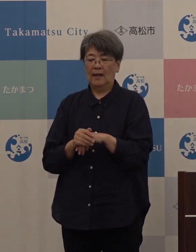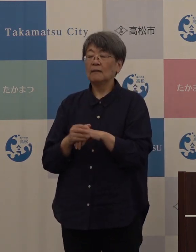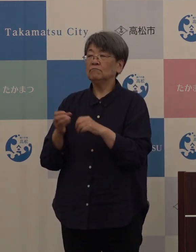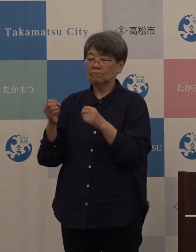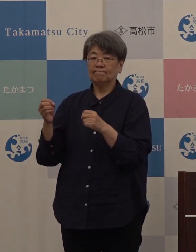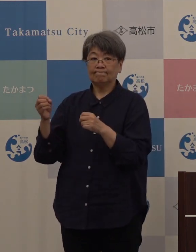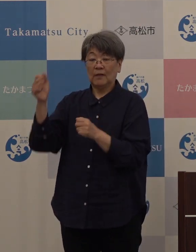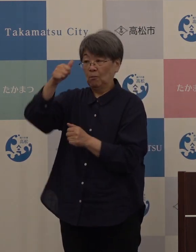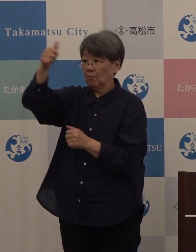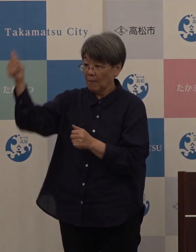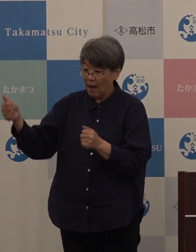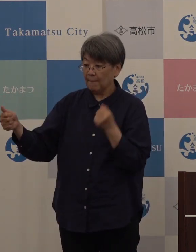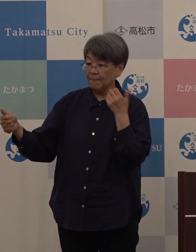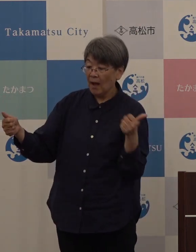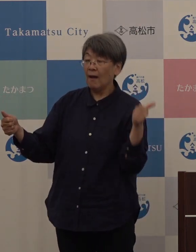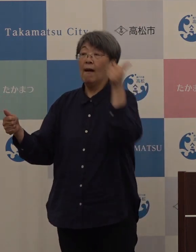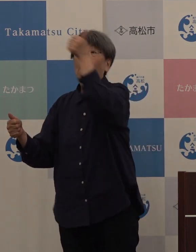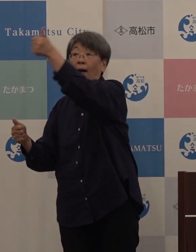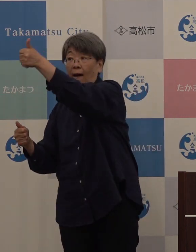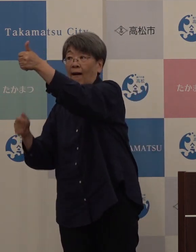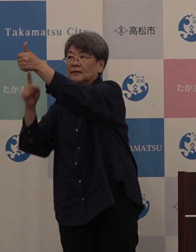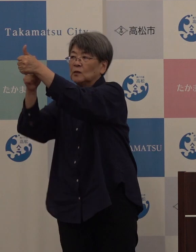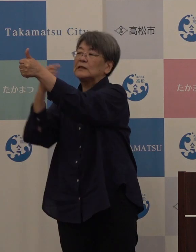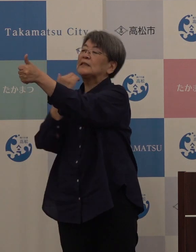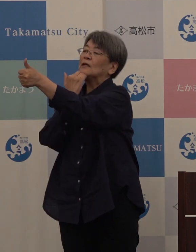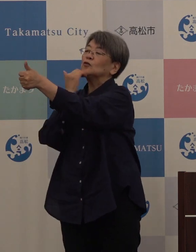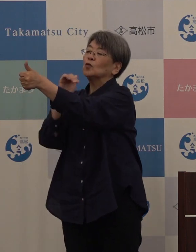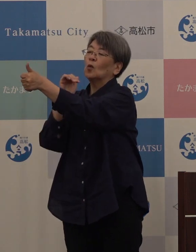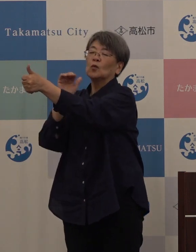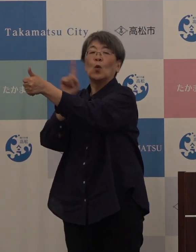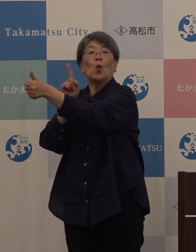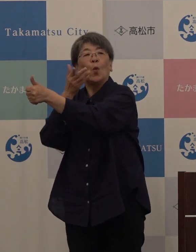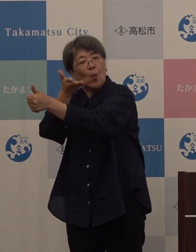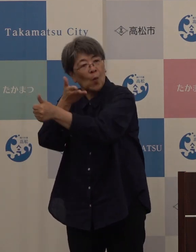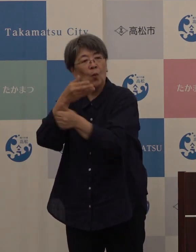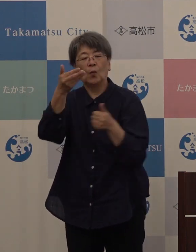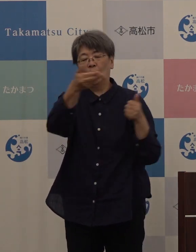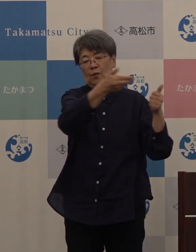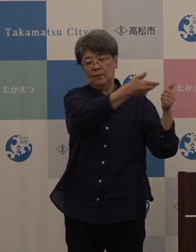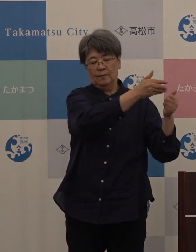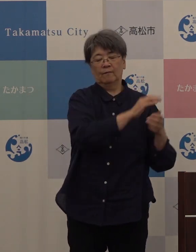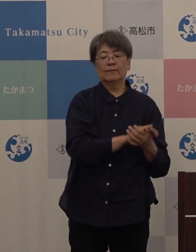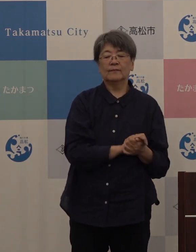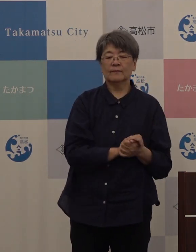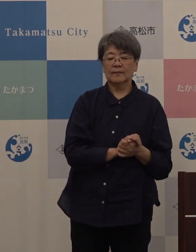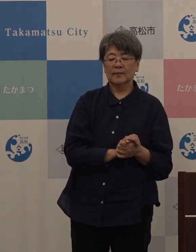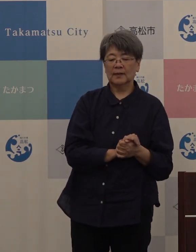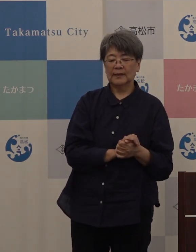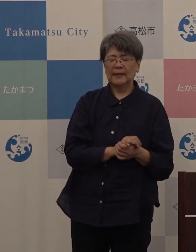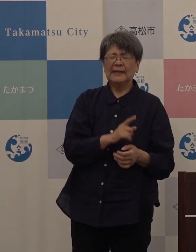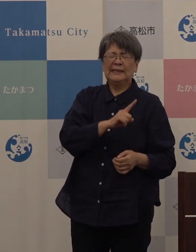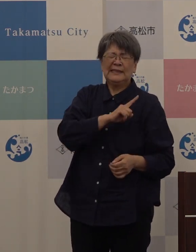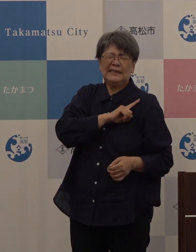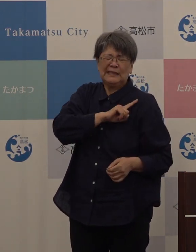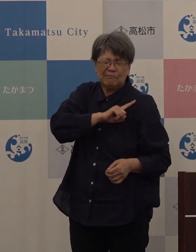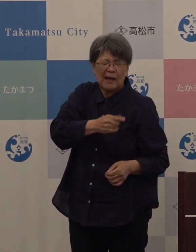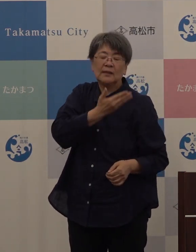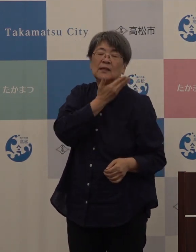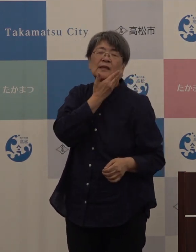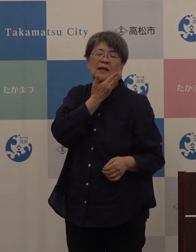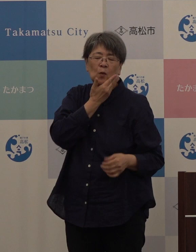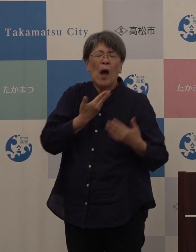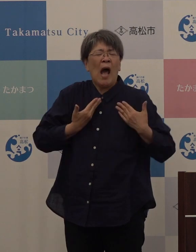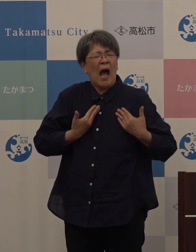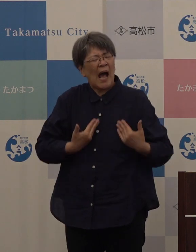ることなどがあれば伺えたらと思います。 まあ、とにかく、まあ、最初一番大事なのはもう安全安心